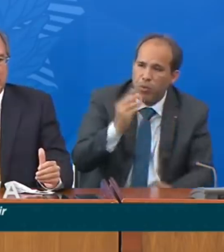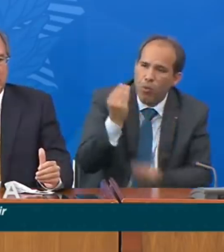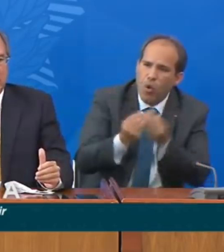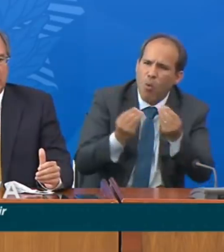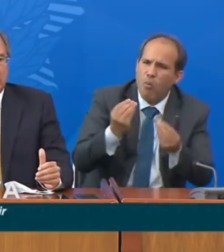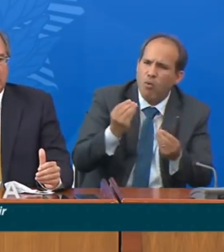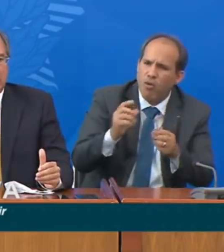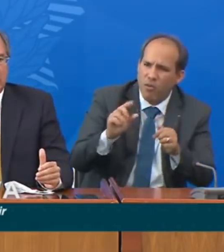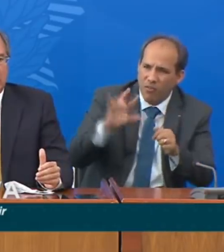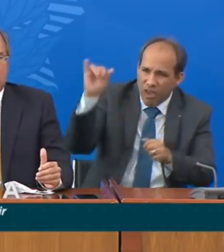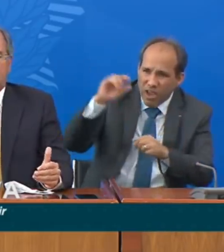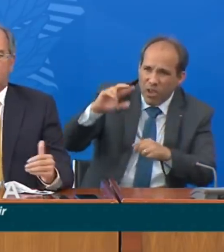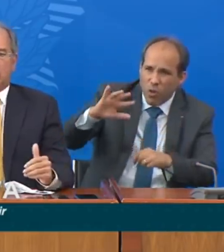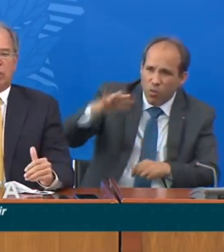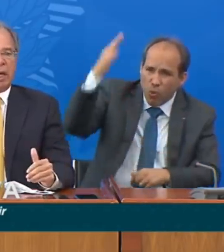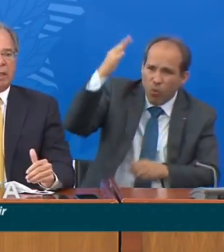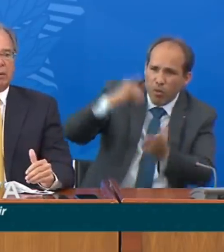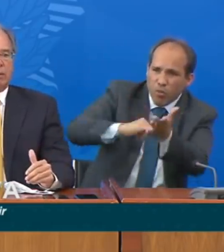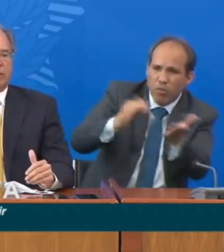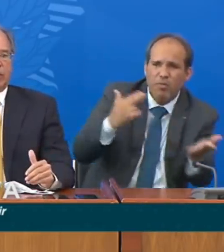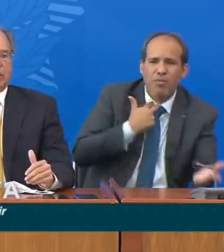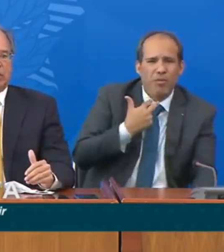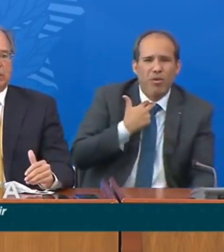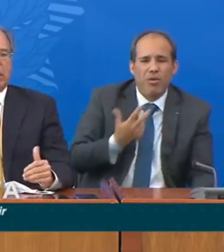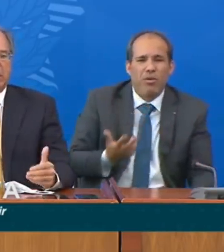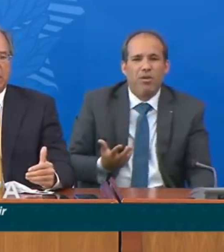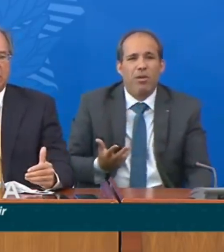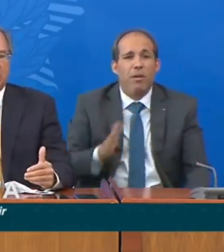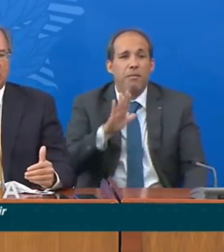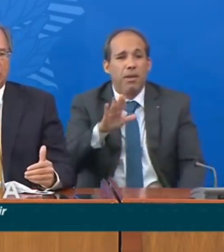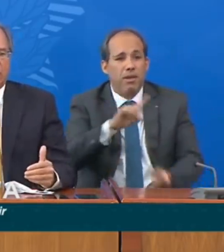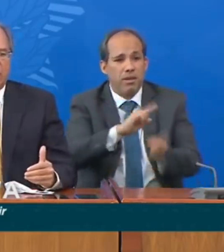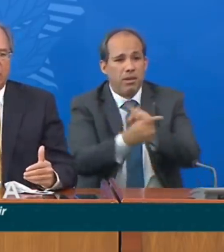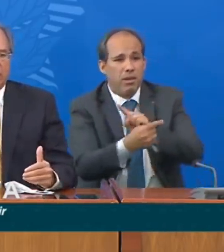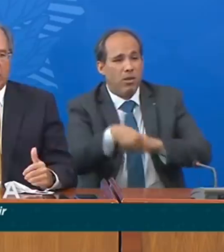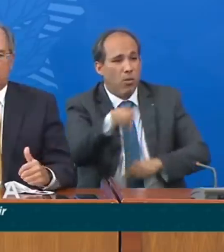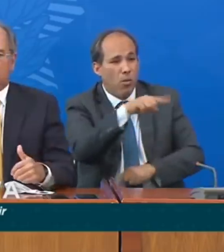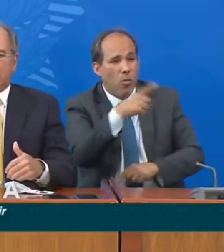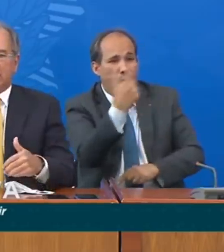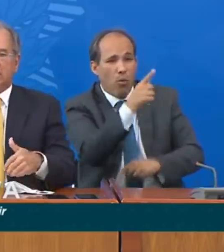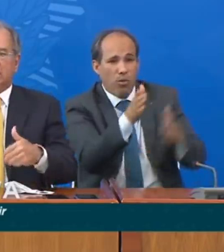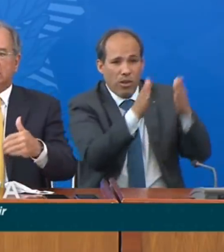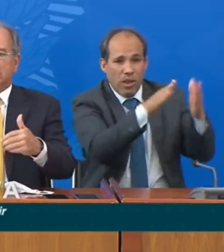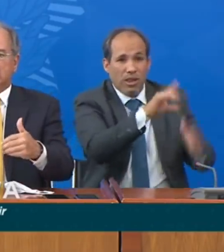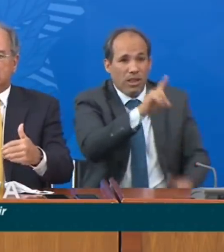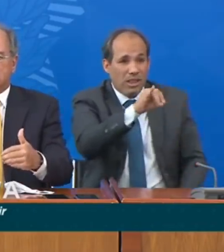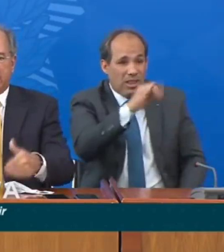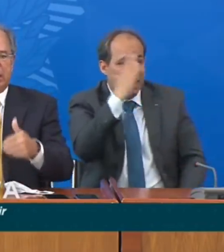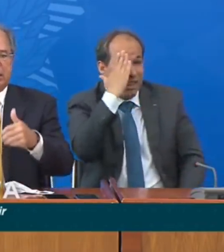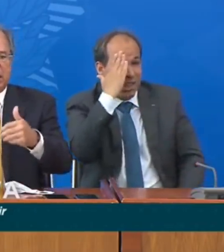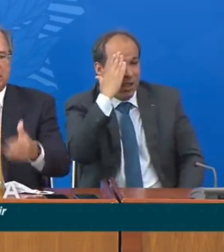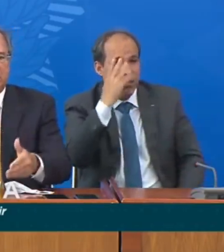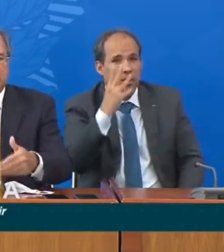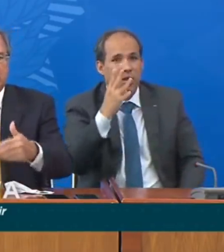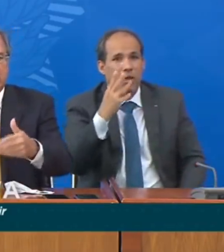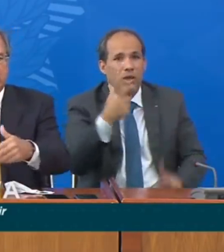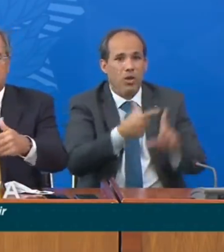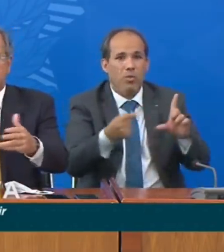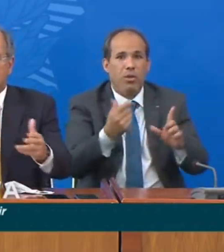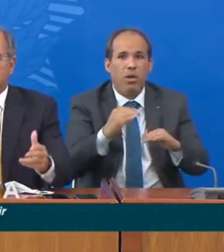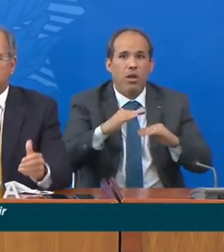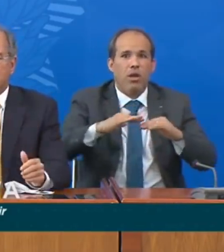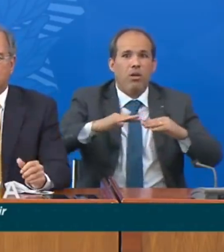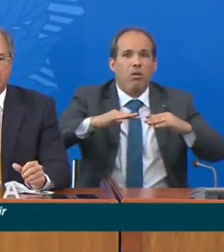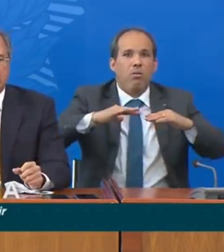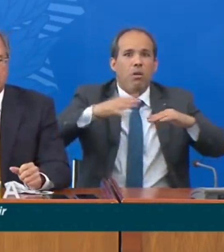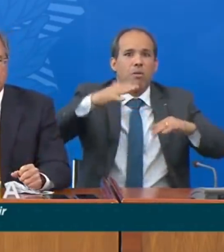impostos. Agora, por outro lado, sabendo que se a economia crescer 3,5%, como